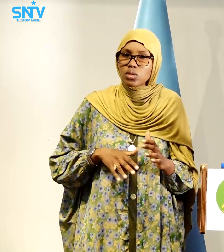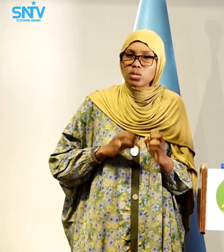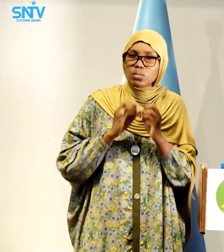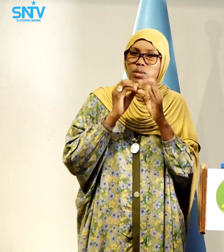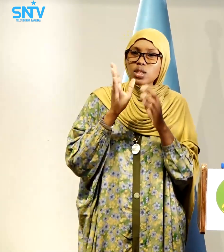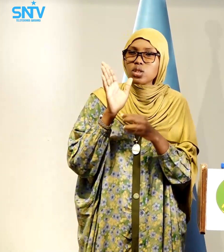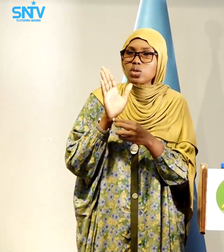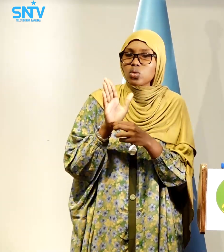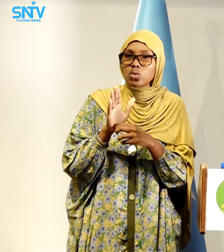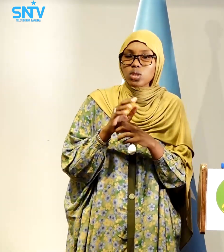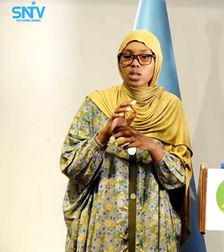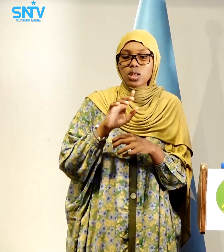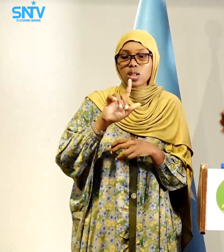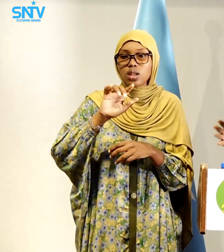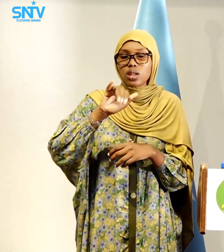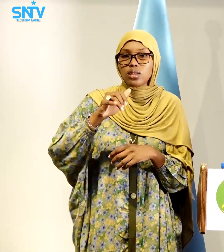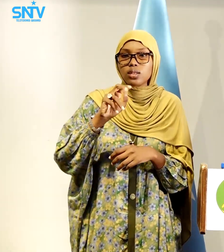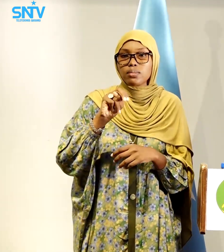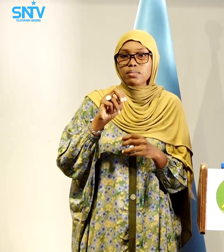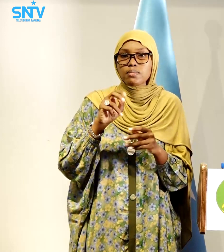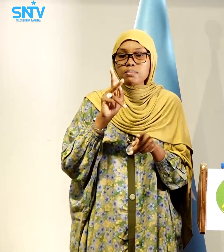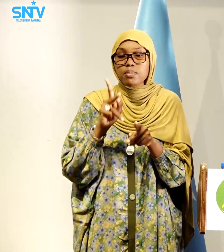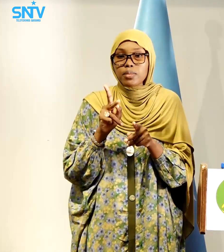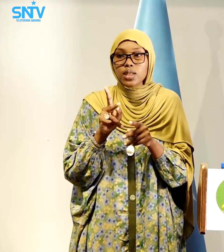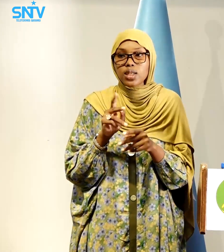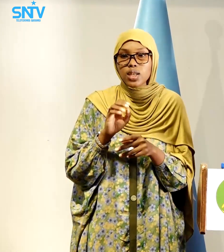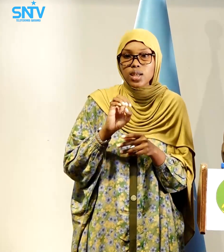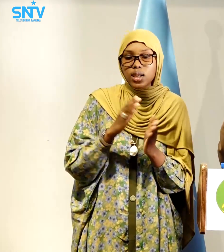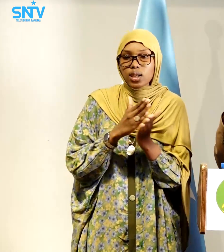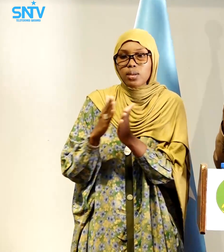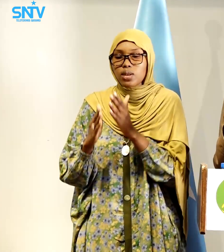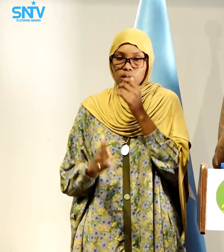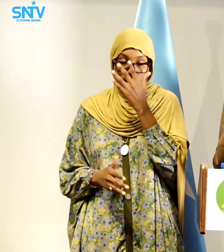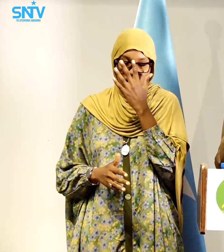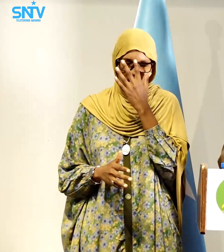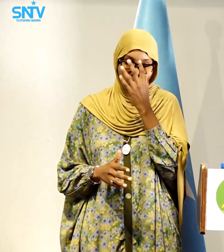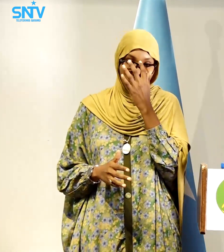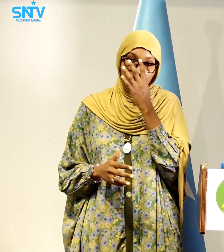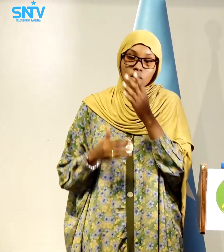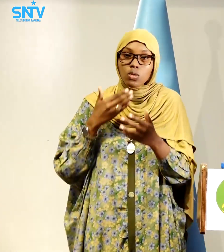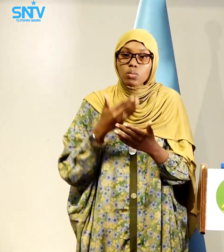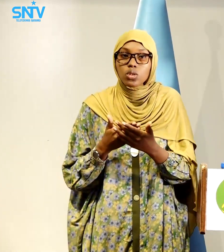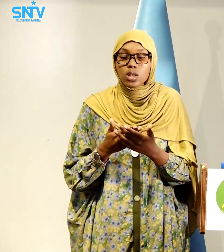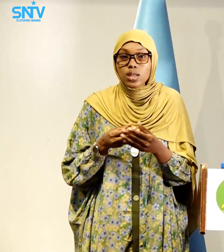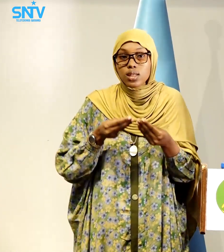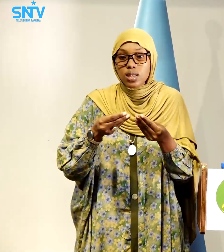badnaayeen shuruuc la jaanqaada public sectorska oo aanan mudnaan siinaynin private